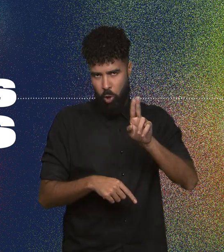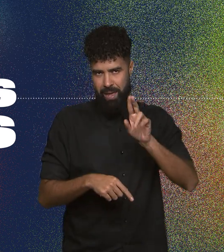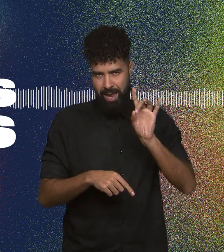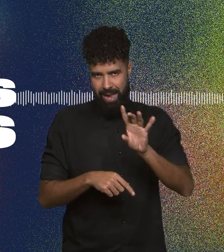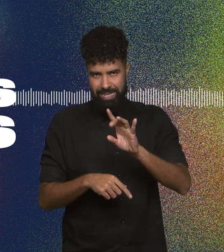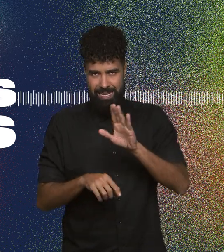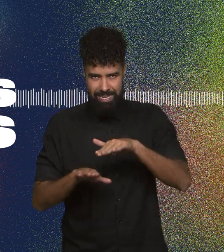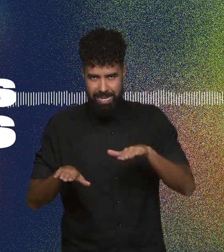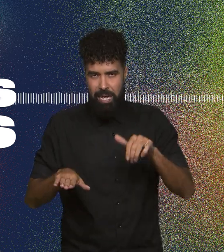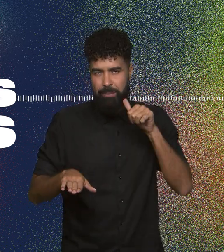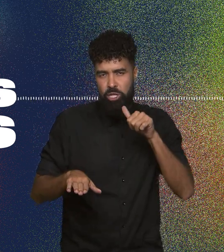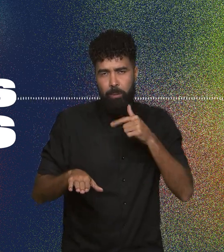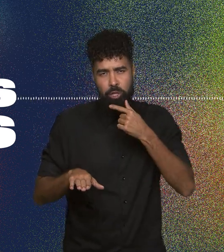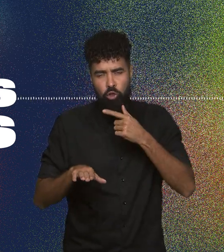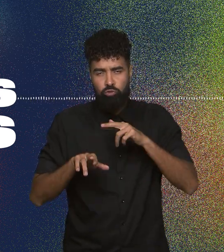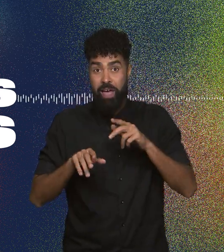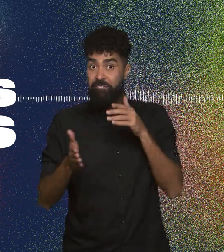tá bem?